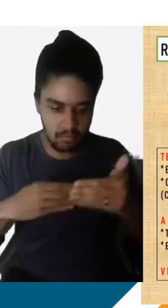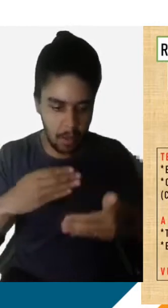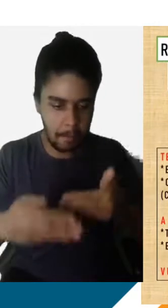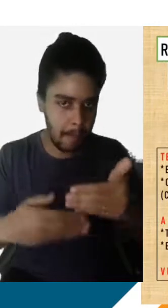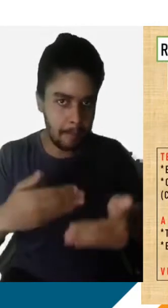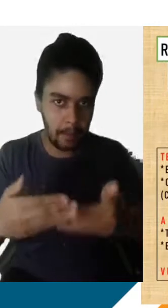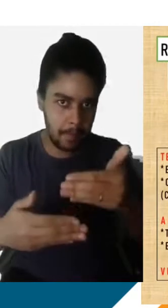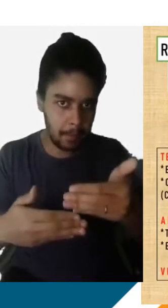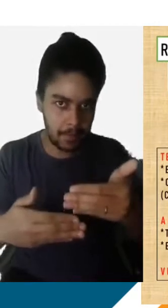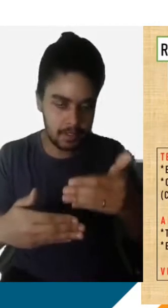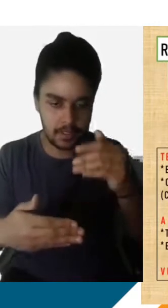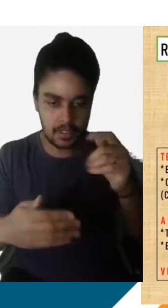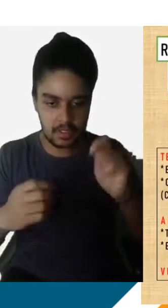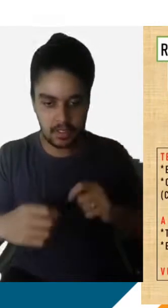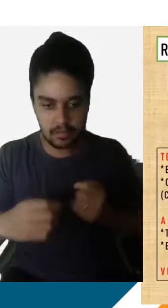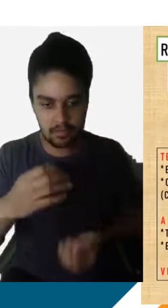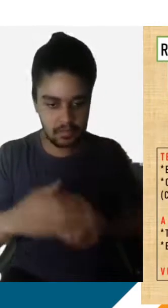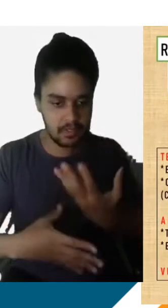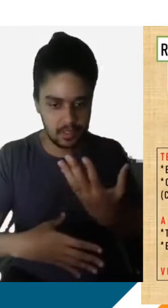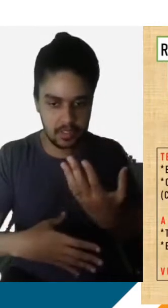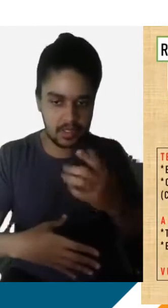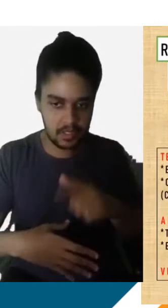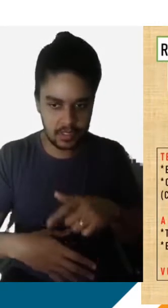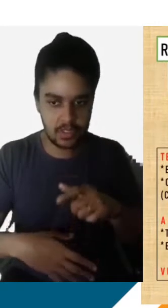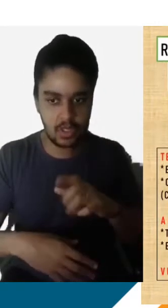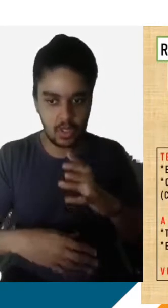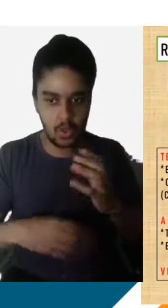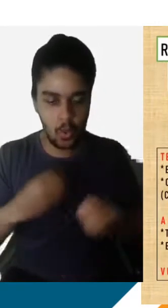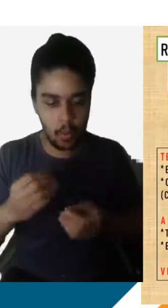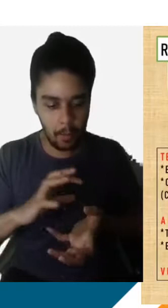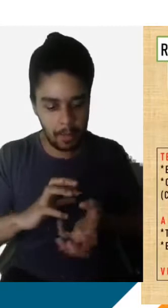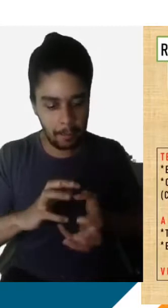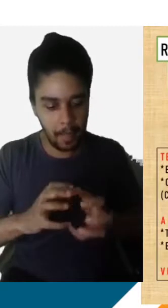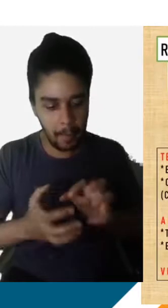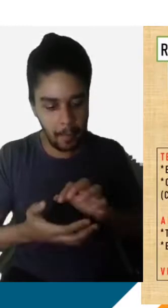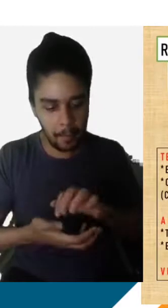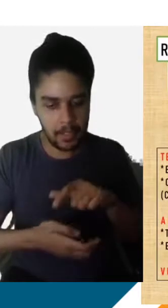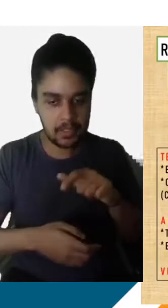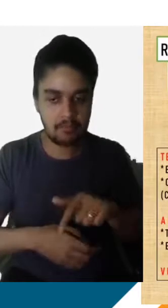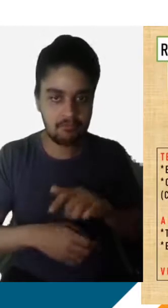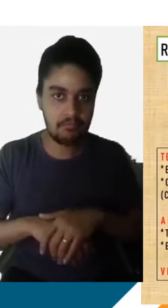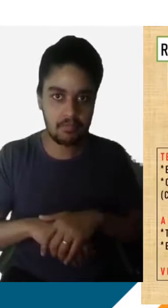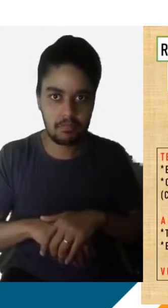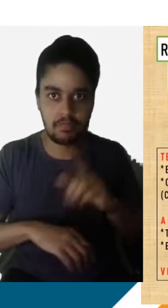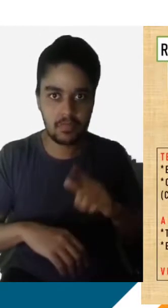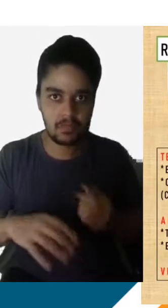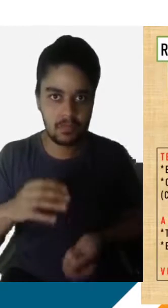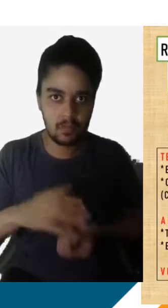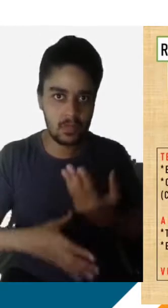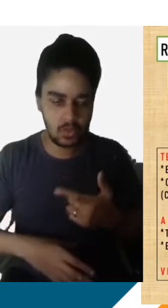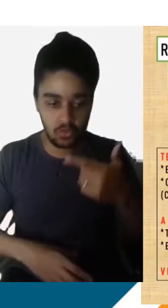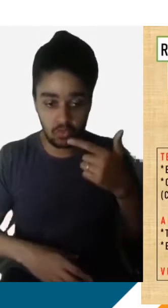os processos que levam à formação desses relevos e à modelação desses relevos, que